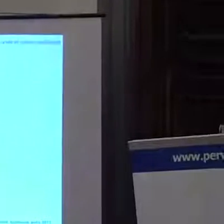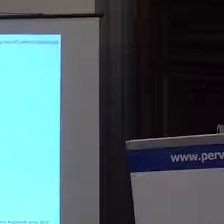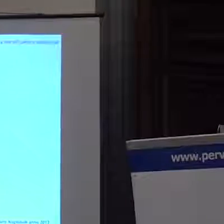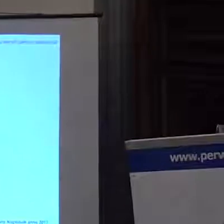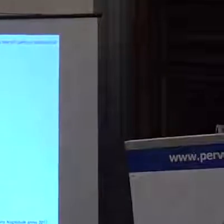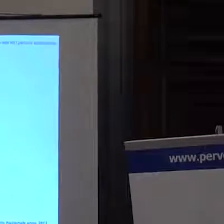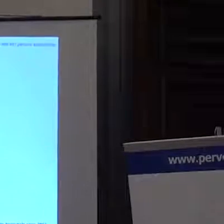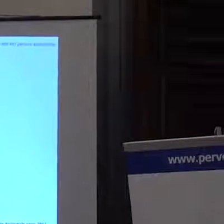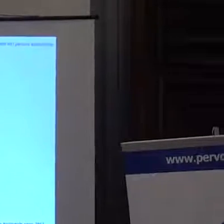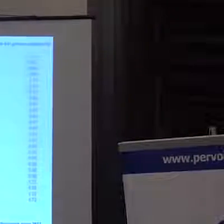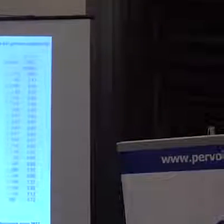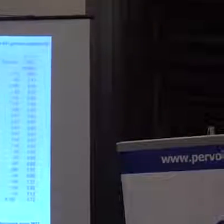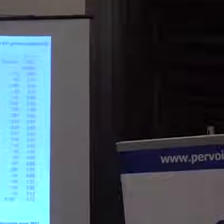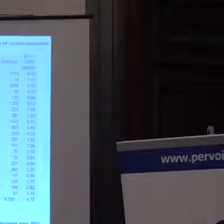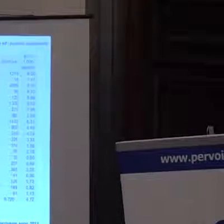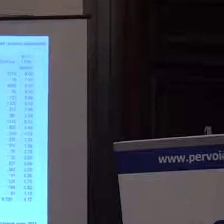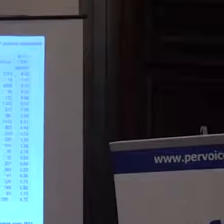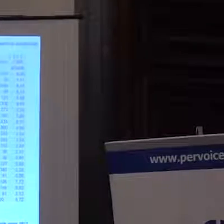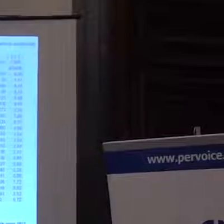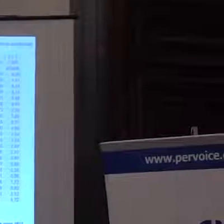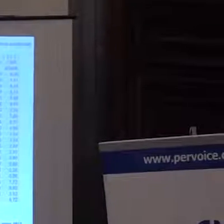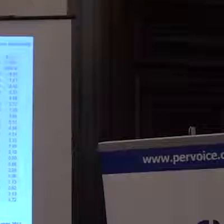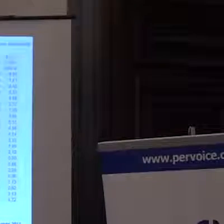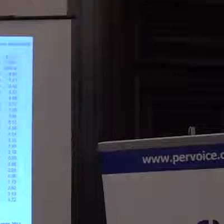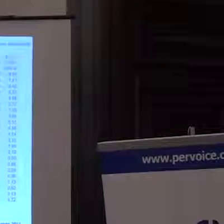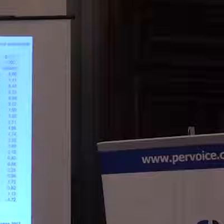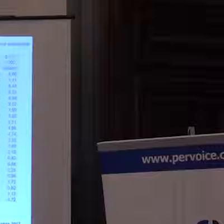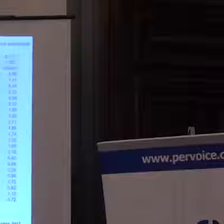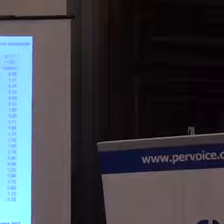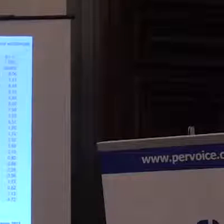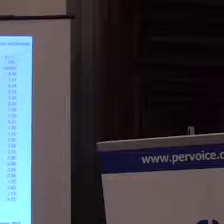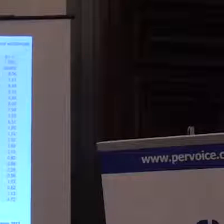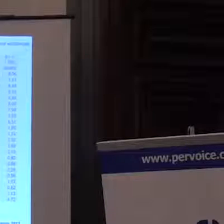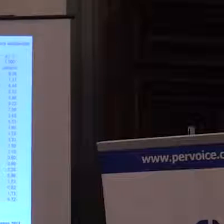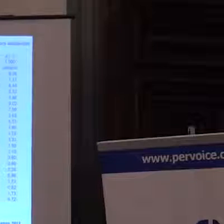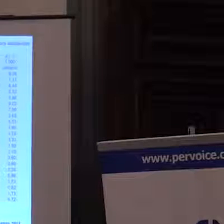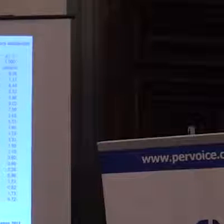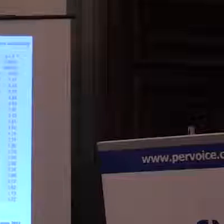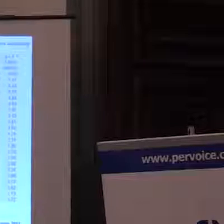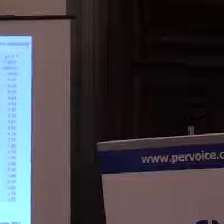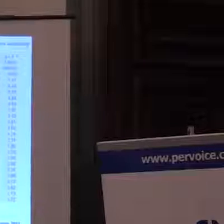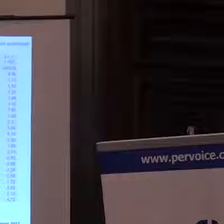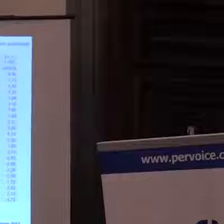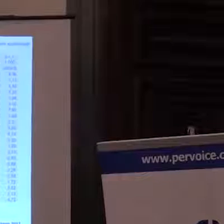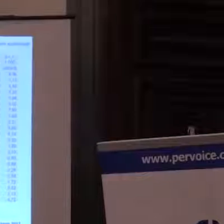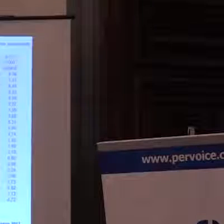invalidi civili. E beh, la situazione purtroppo non è certamente migliore.